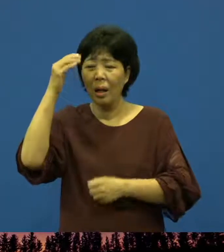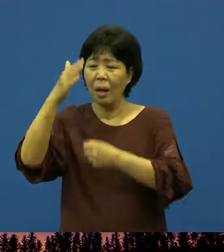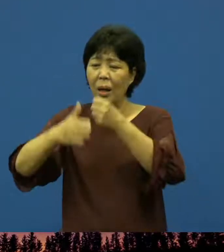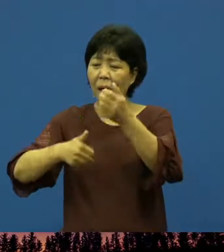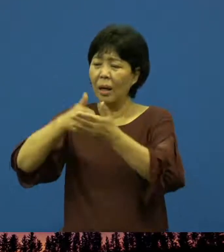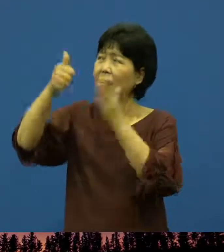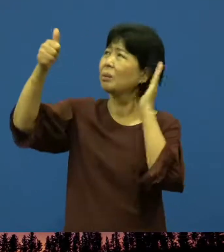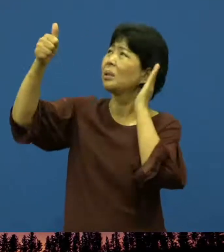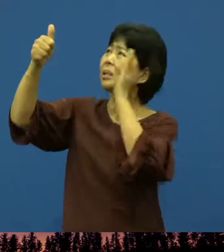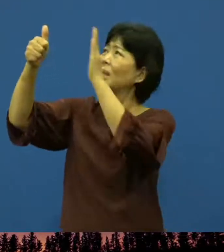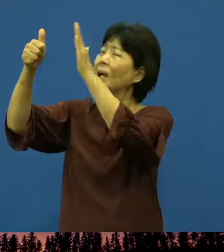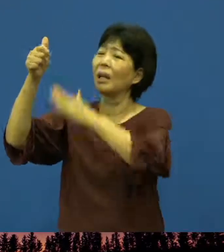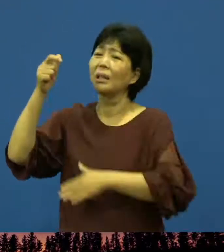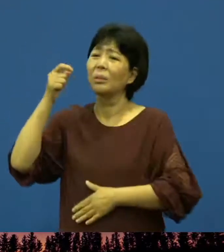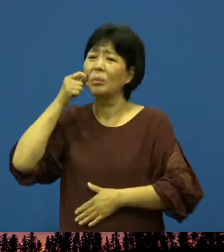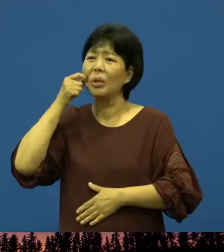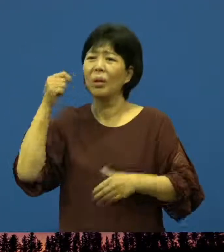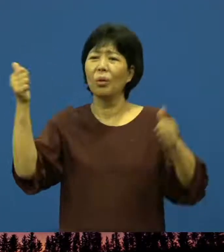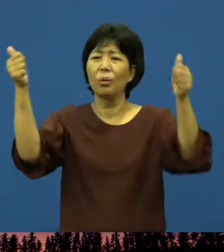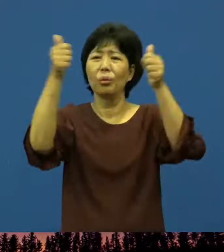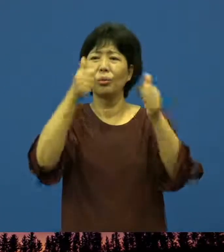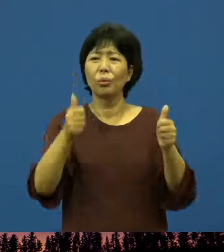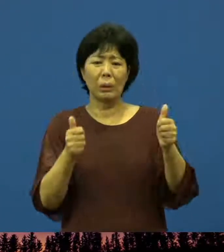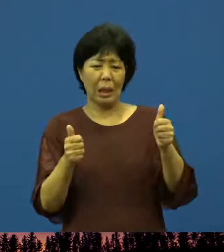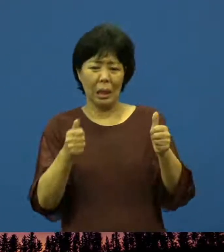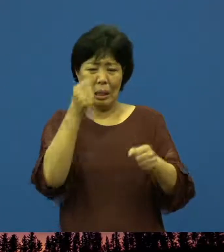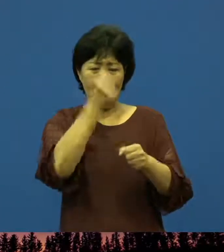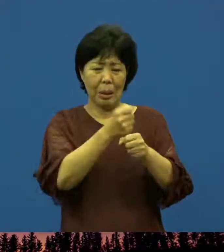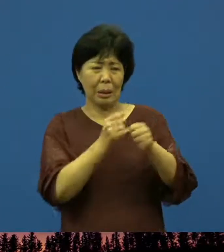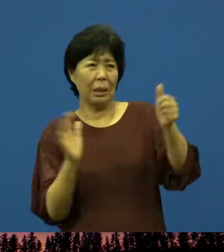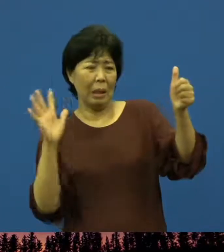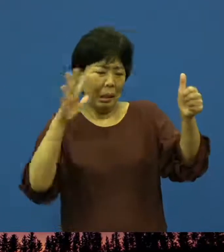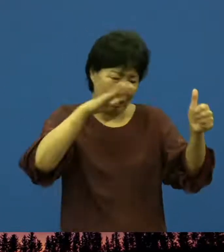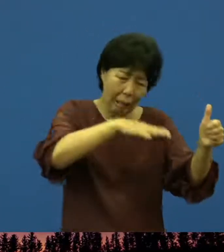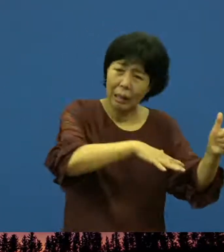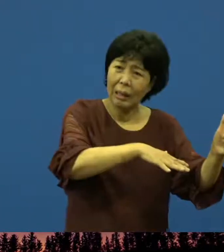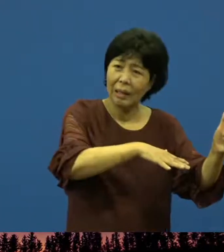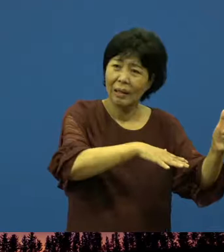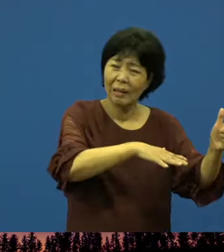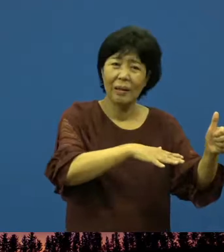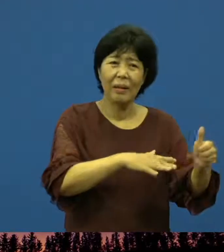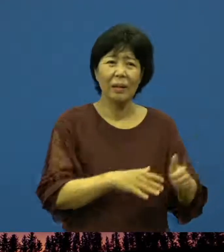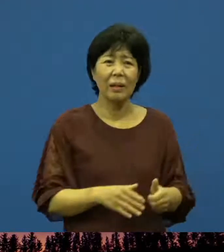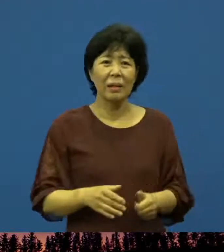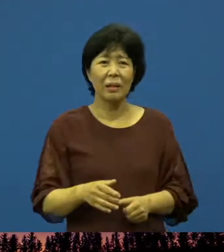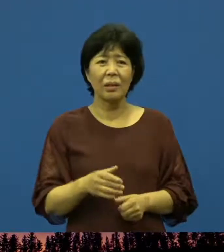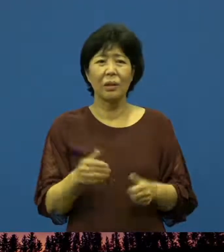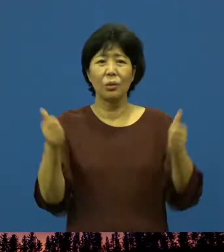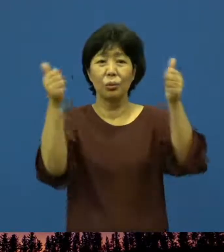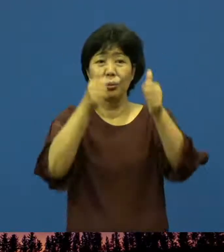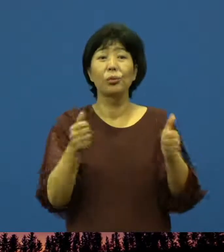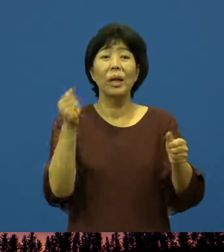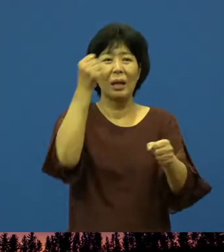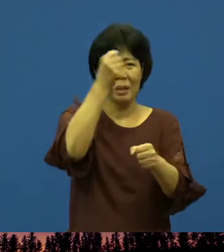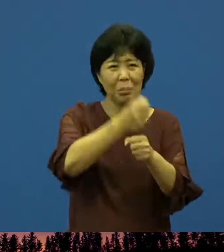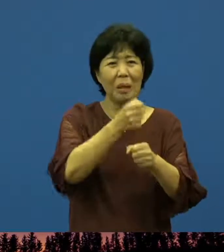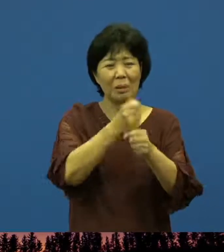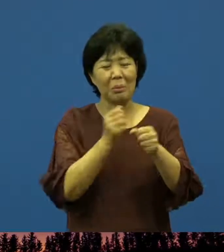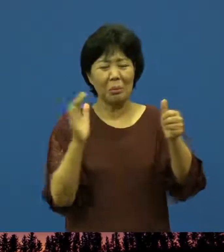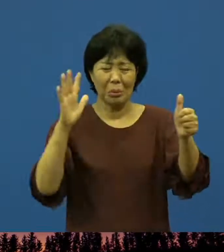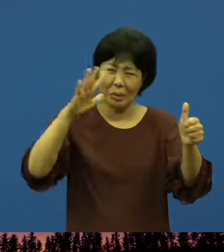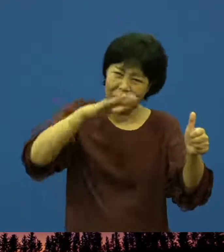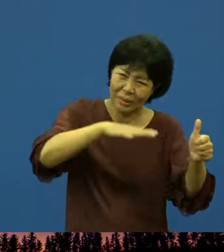우상을 만들고 말았던 거죠. 그들이 보아야 될 하나님을 바라보지 않고 그들은 우상을 만들고.